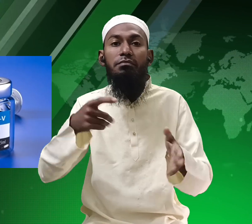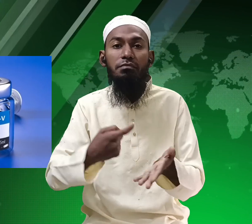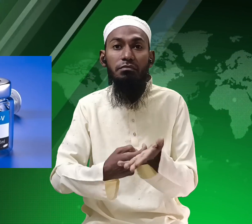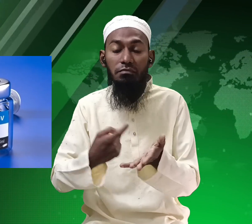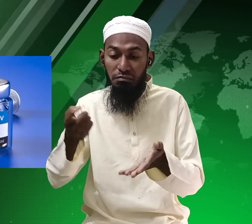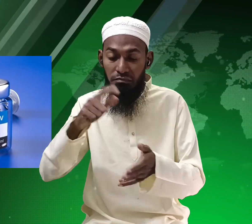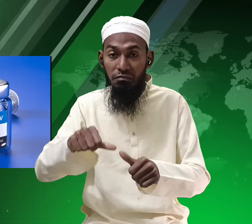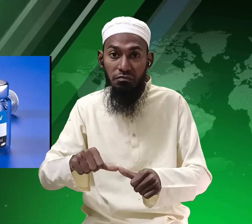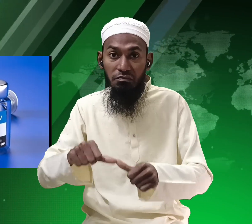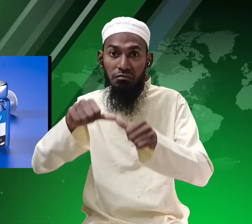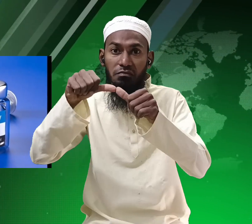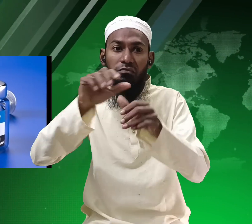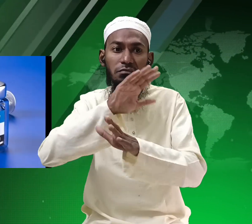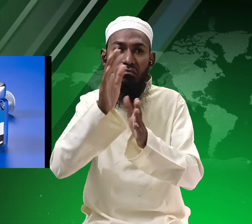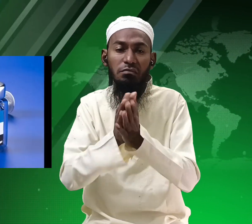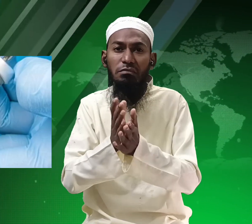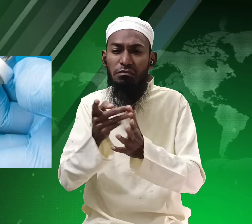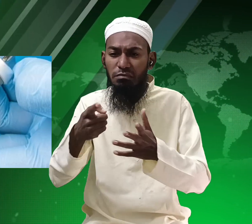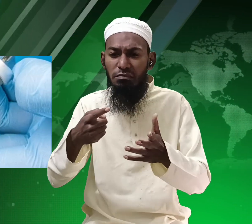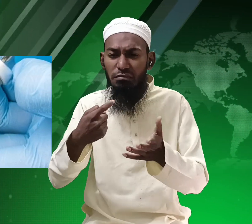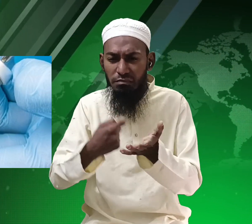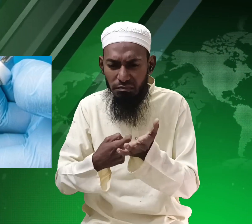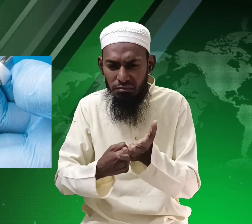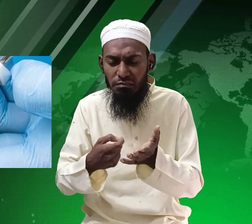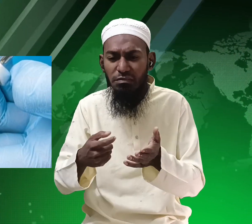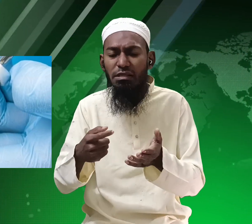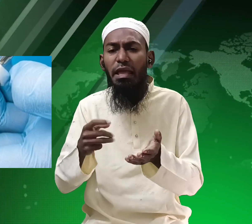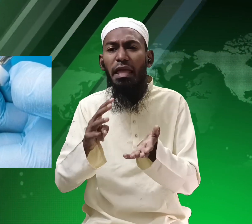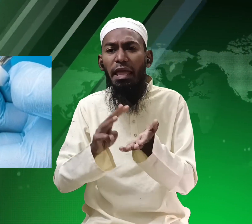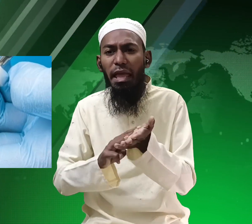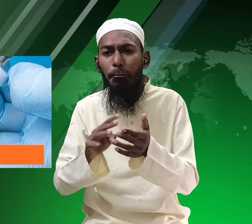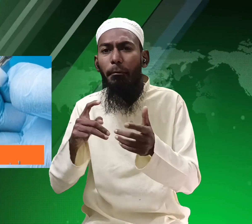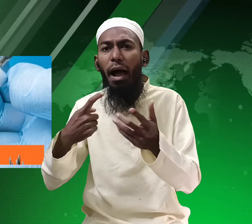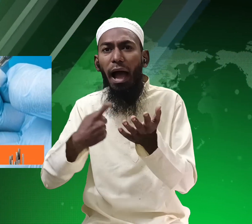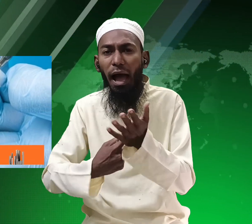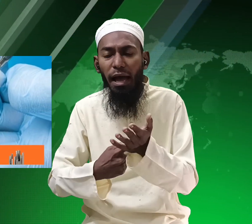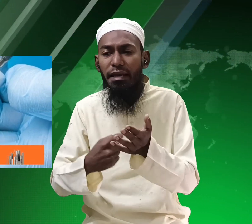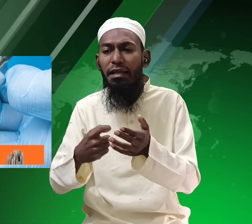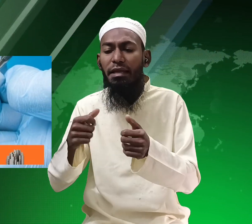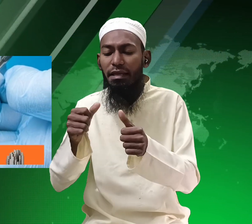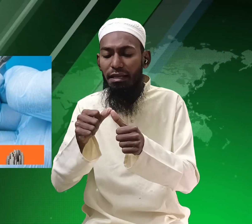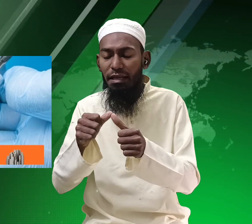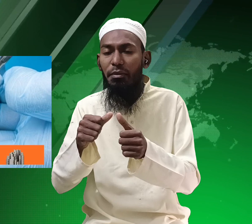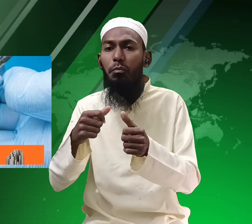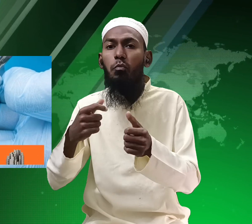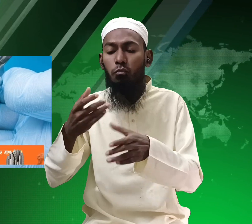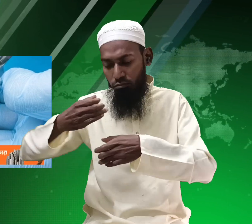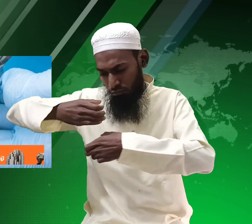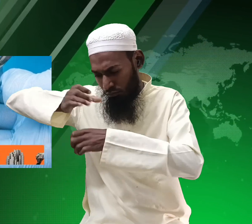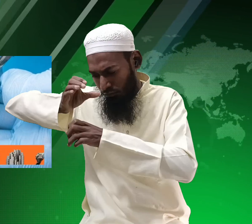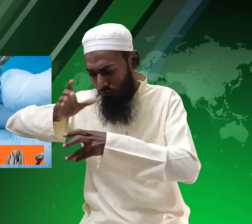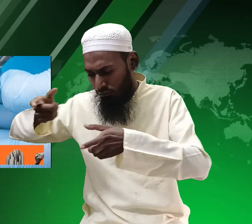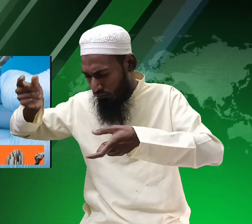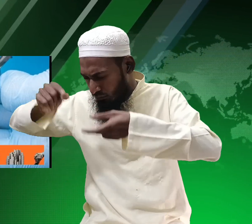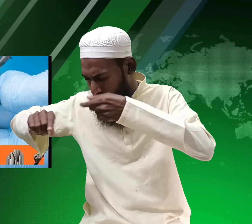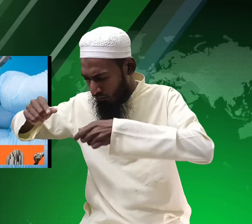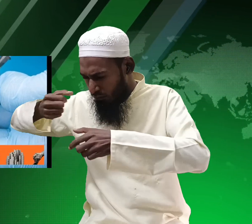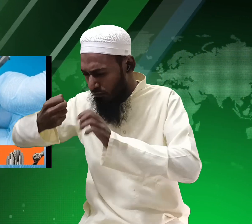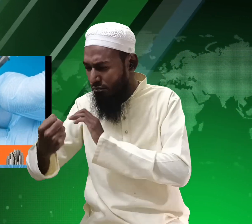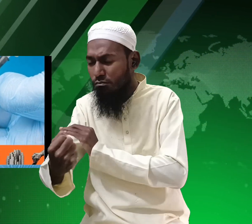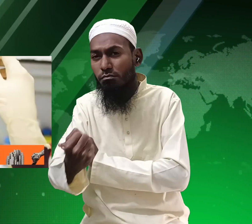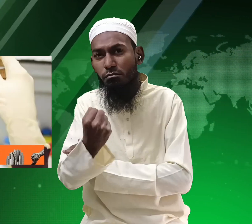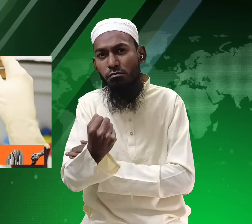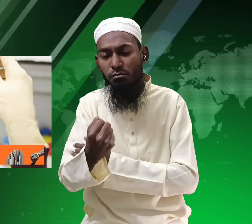অত্যাধুনিক মেসেঞ্জার আরএনএ বা এমআরএনএ প্রযুক্তি। এই প্রযুক্তিতে তৈরি টিকায় বিশেষভাবে শক্তিশালী তরল